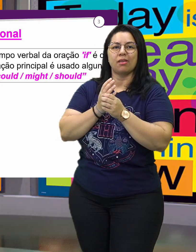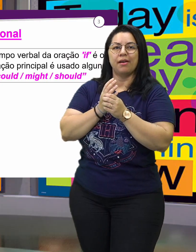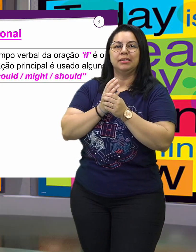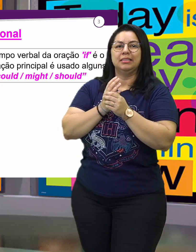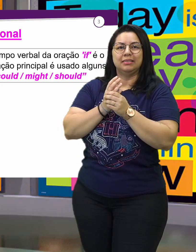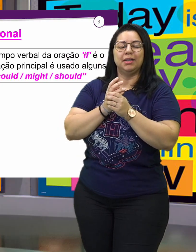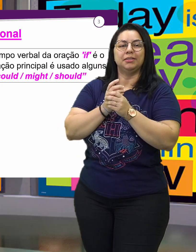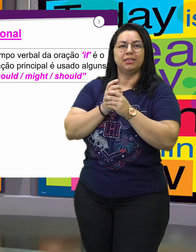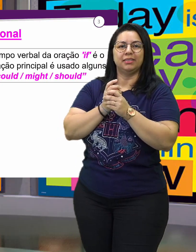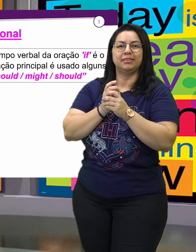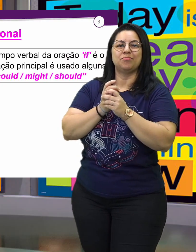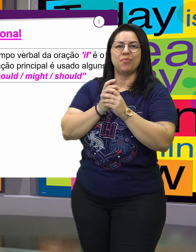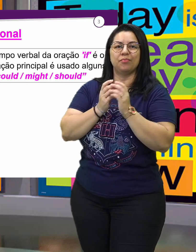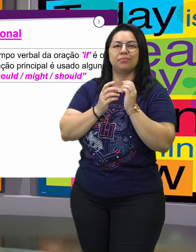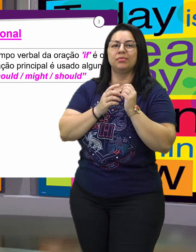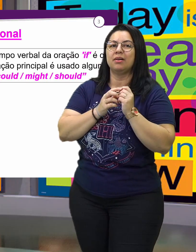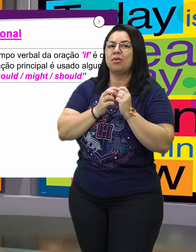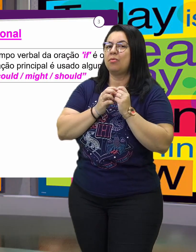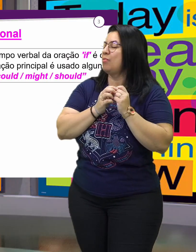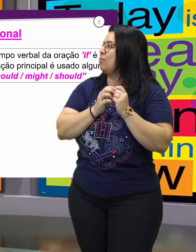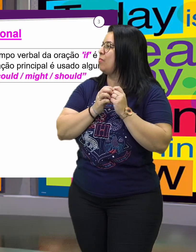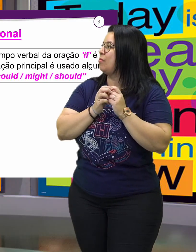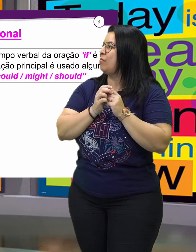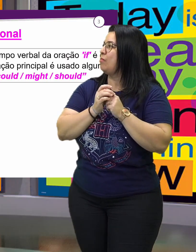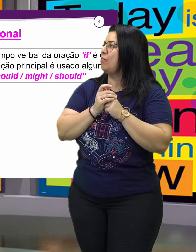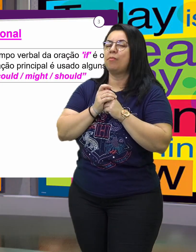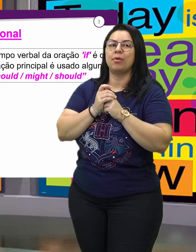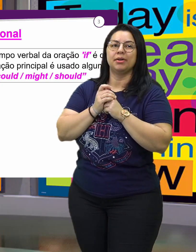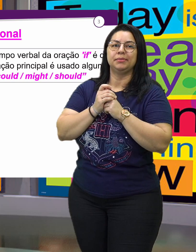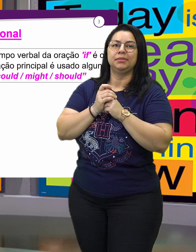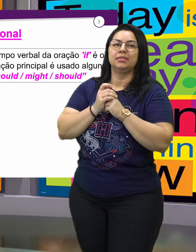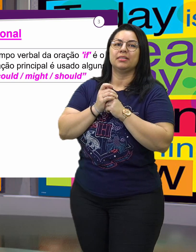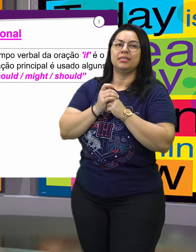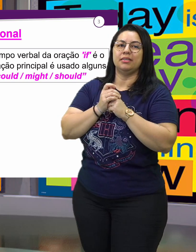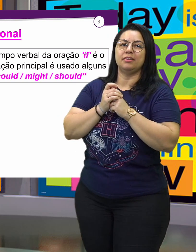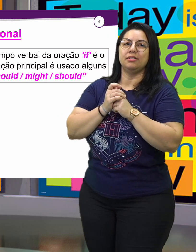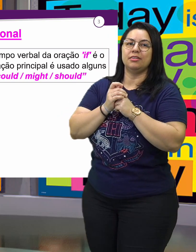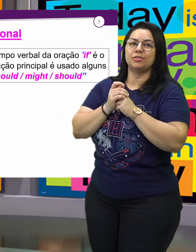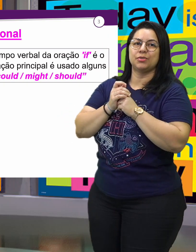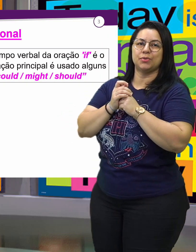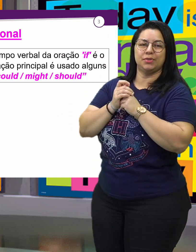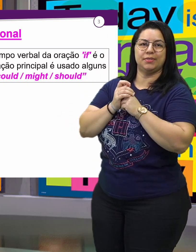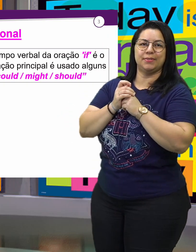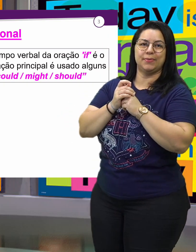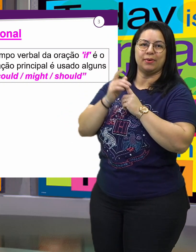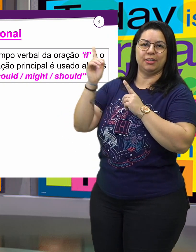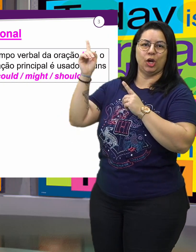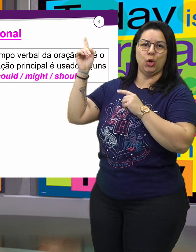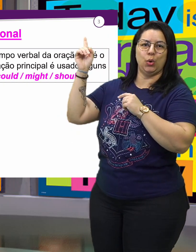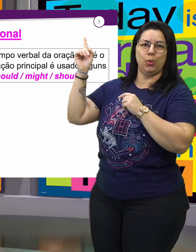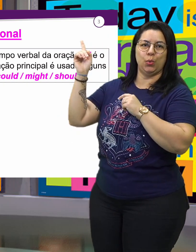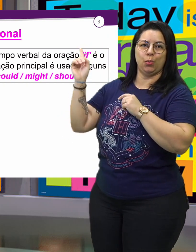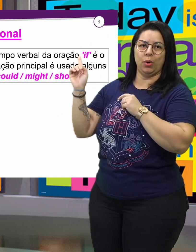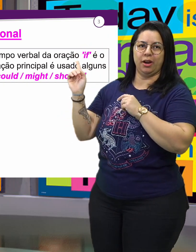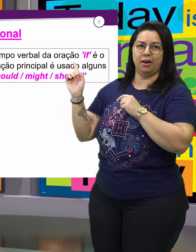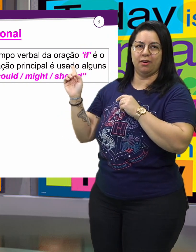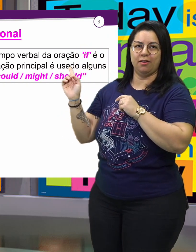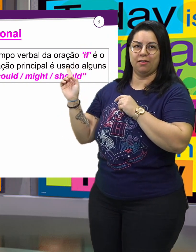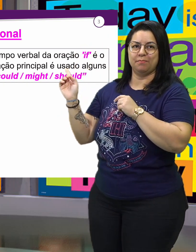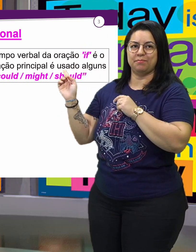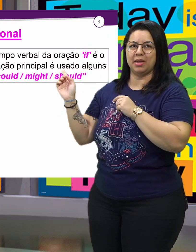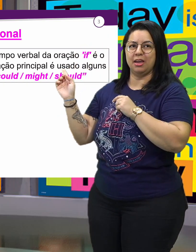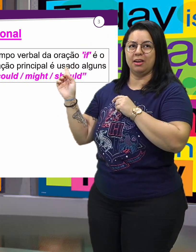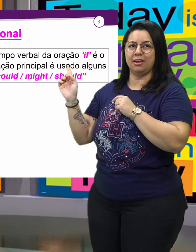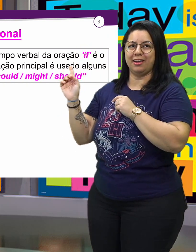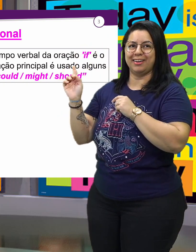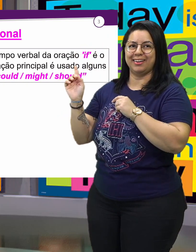primeira oração, primeiro modo de dizer, né? Mas a oração condicional, que vem sempre o nosso if, esse if aí em rosinha que você tá vendo,